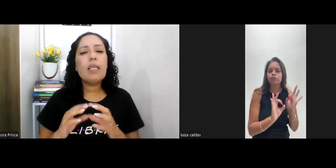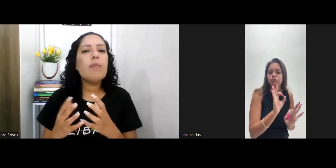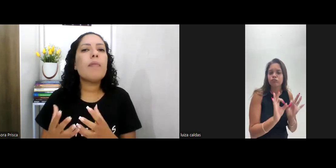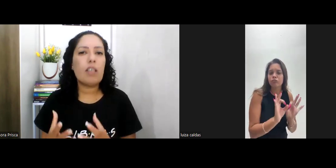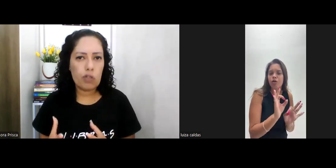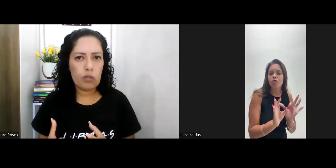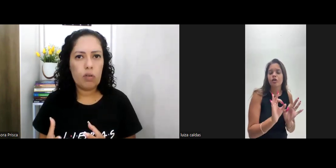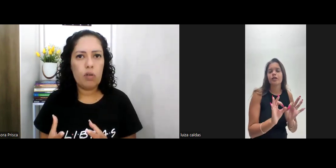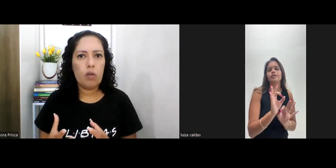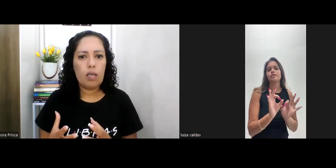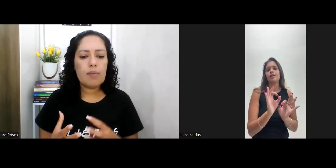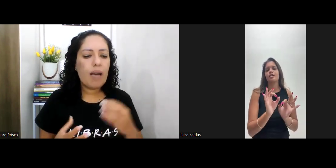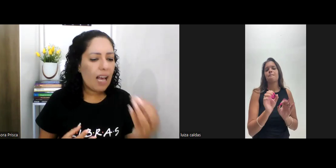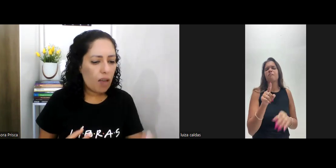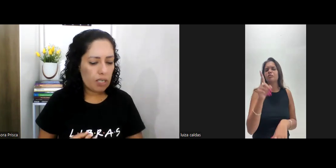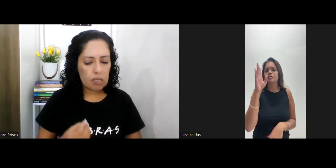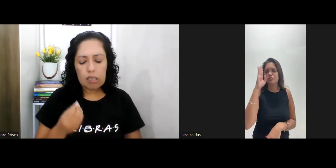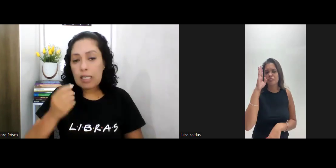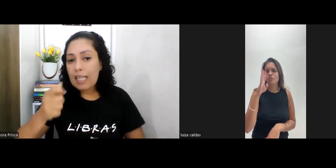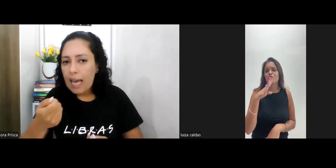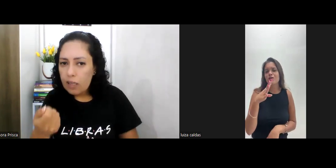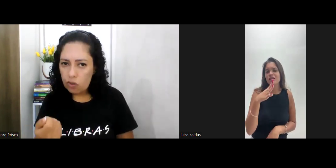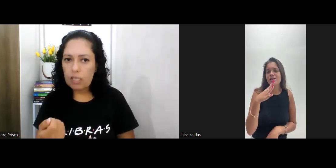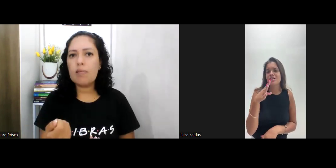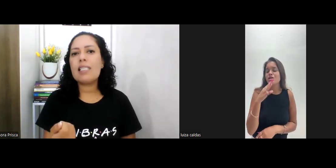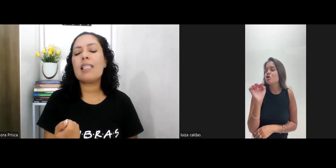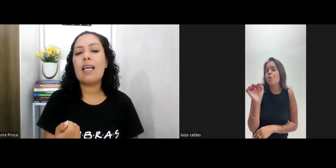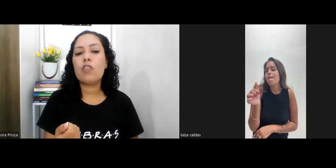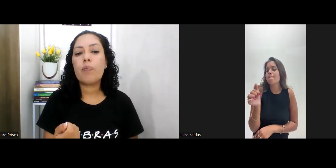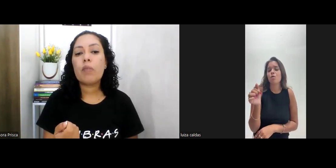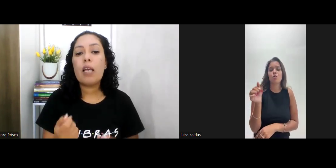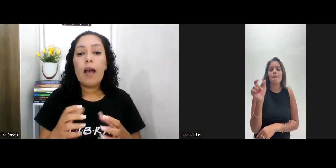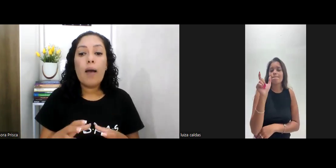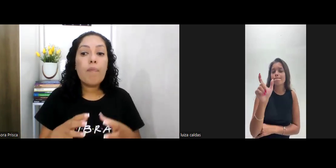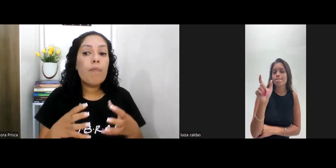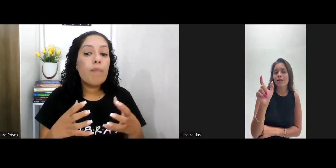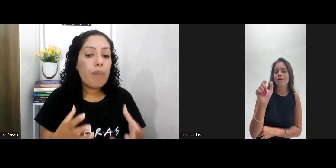conhecer minimamente palavras, sinais da língua de sinais.